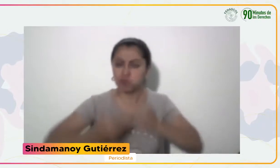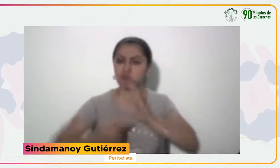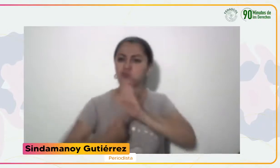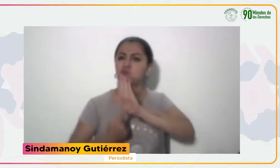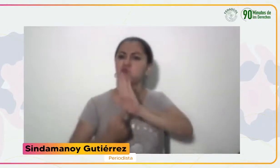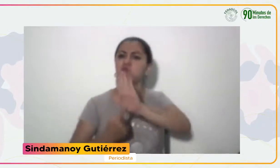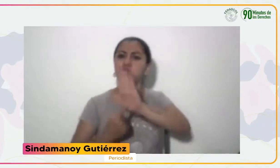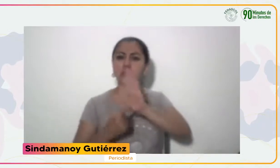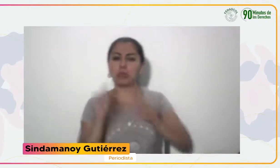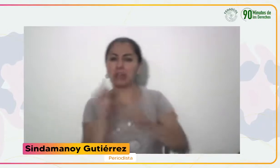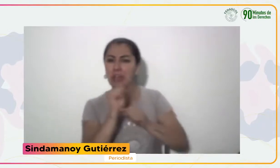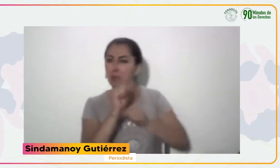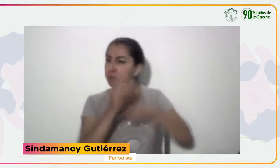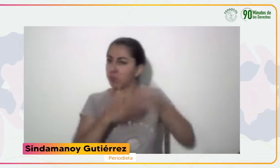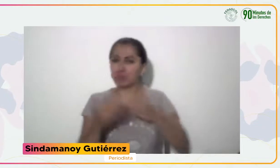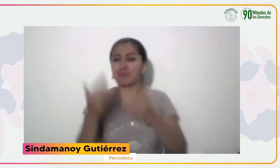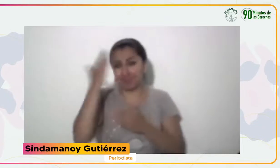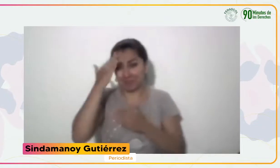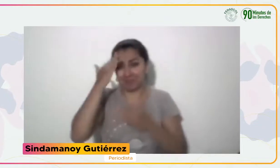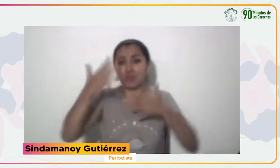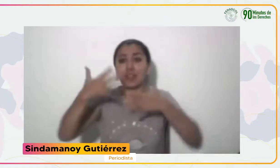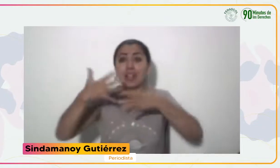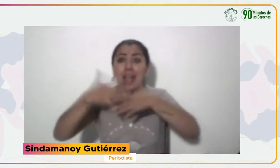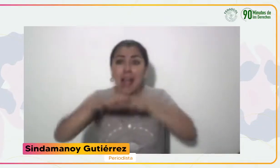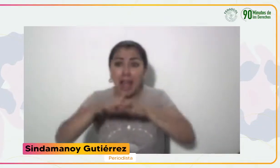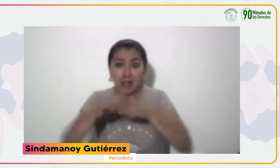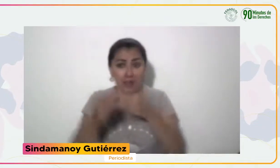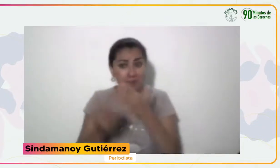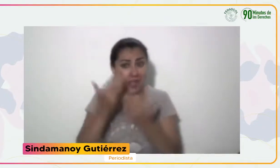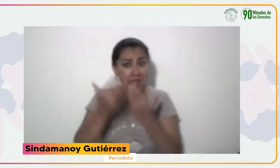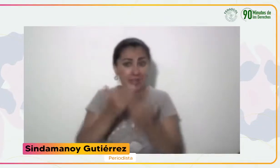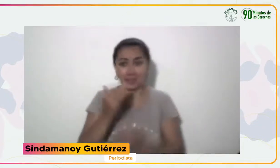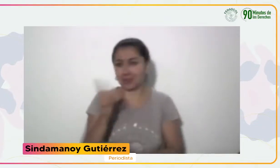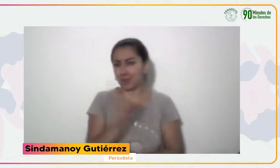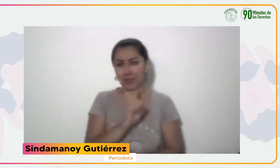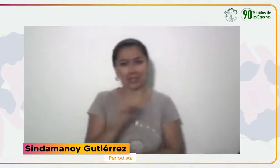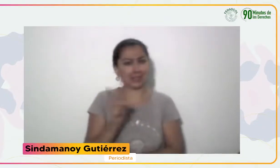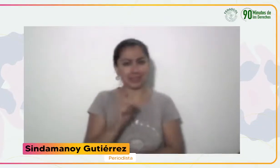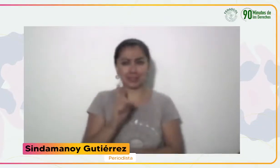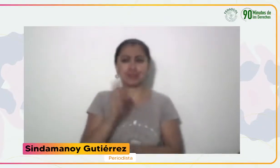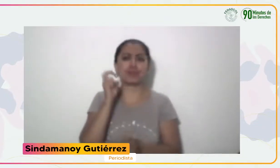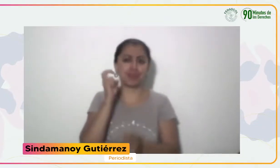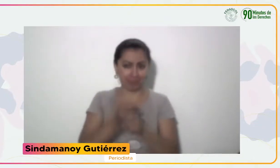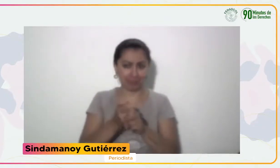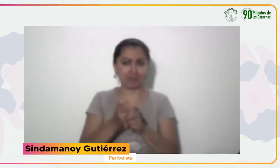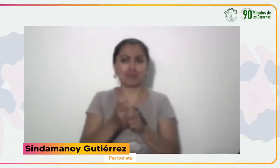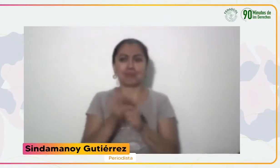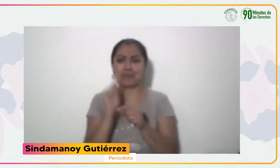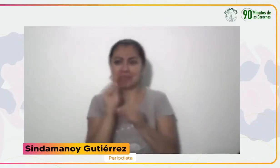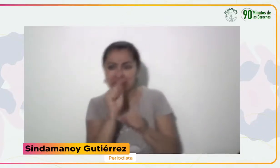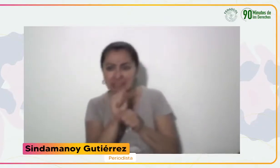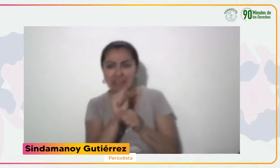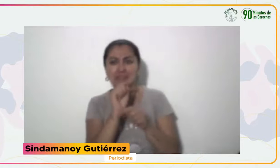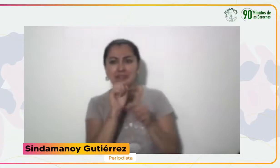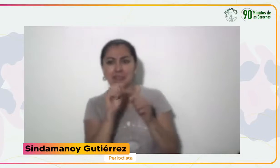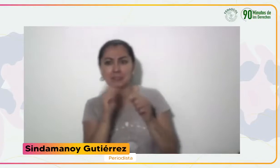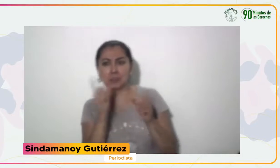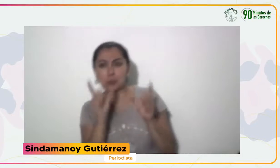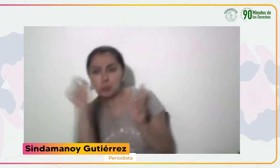sigan haciendo, sigan mostrando su opinión. Claro, las redes sociales no son fáciles. Se van a